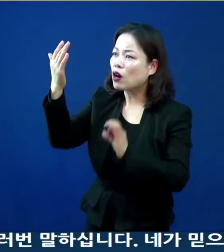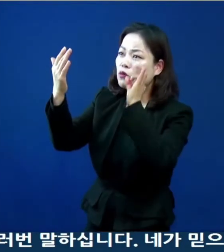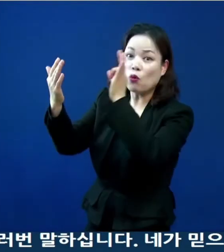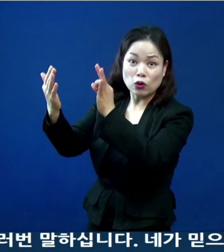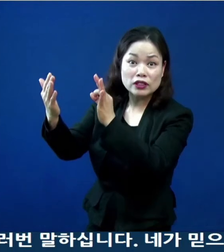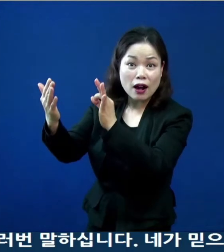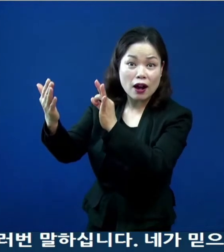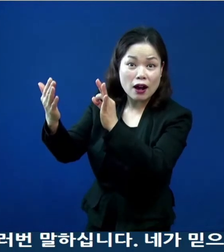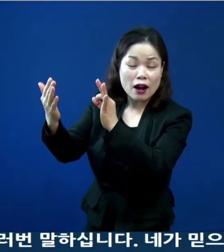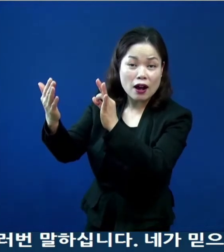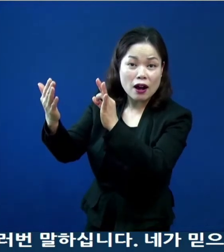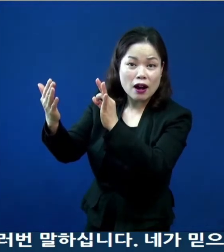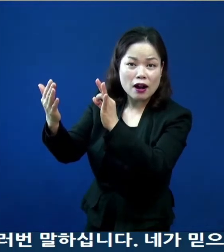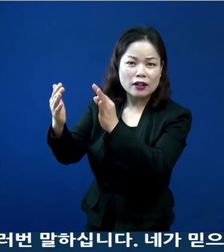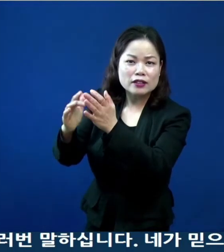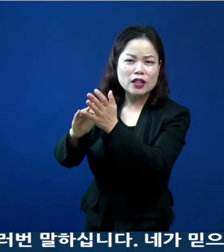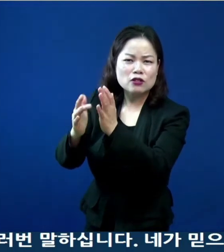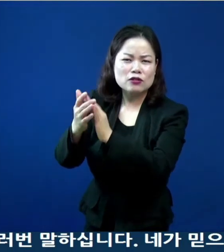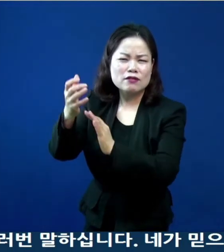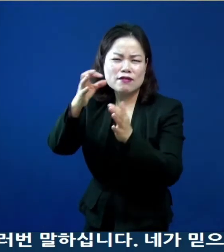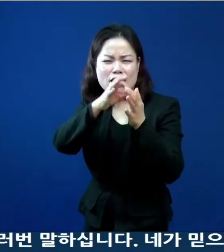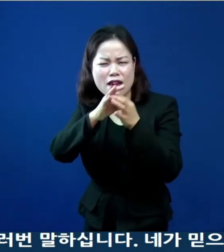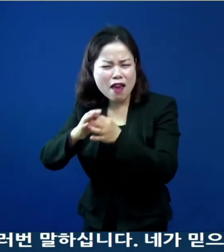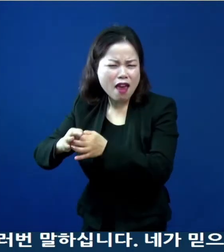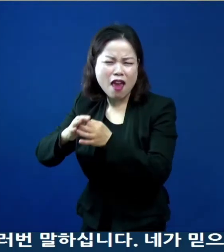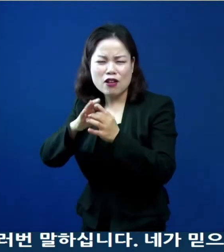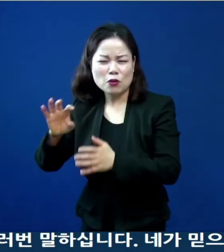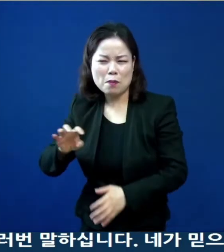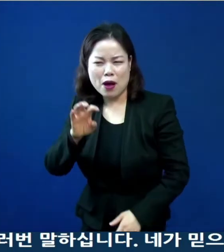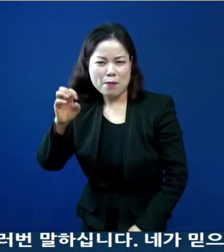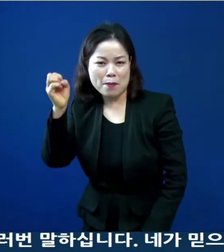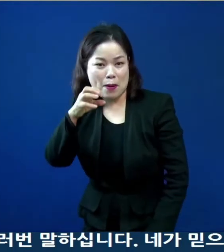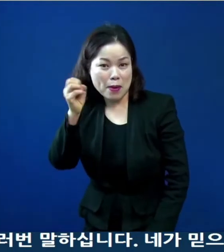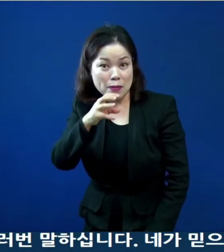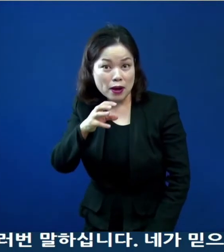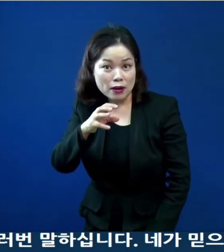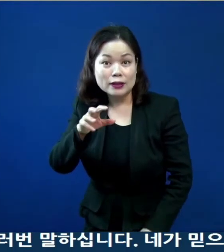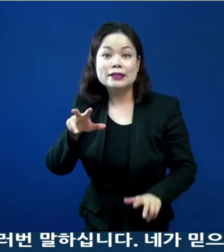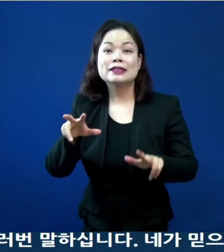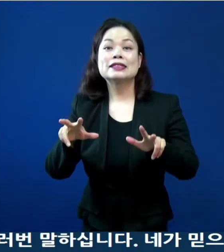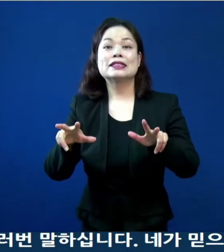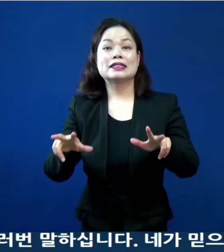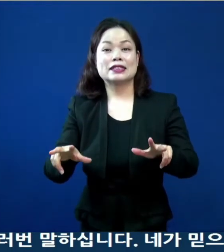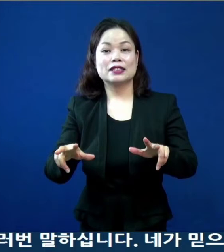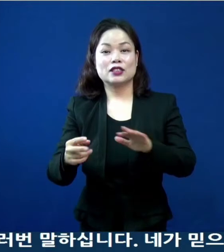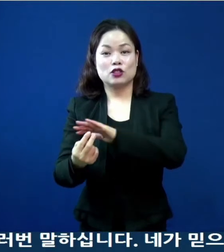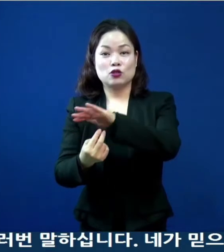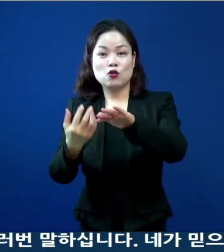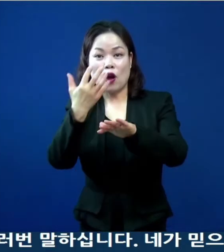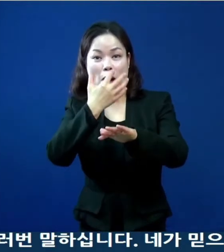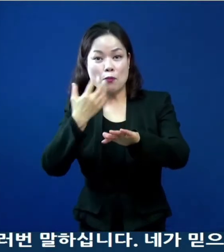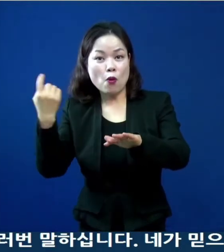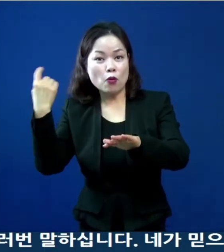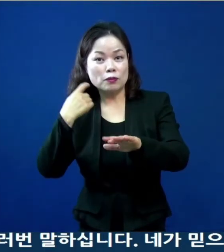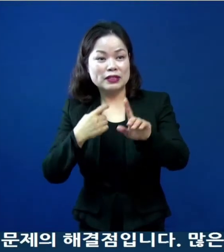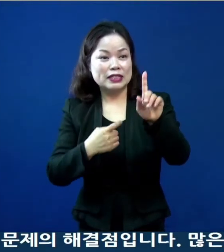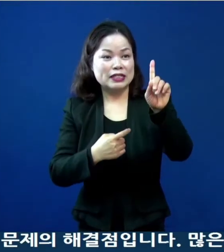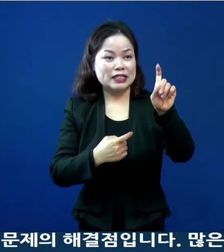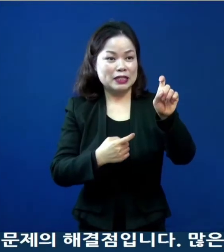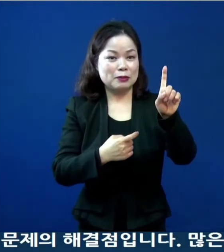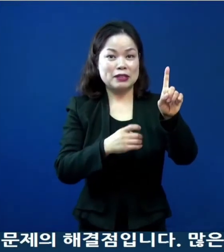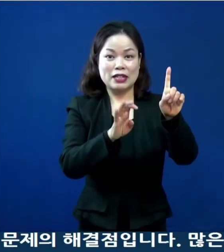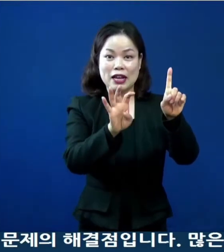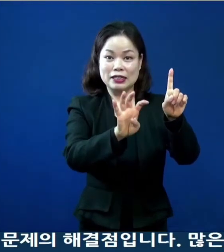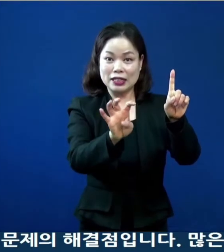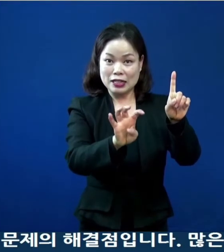보리라. 예수님이 수도 없이 말씀하셨다는 거예요. 근데 지금 요한복음 11장